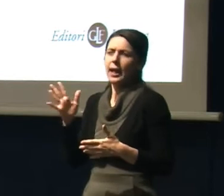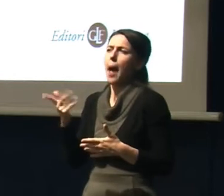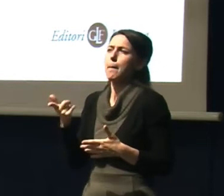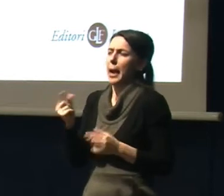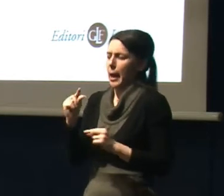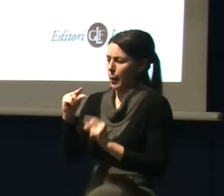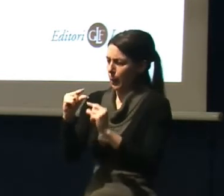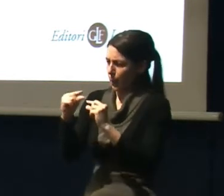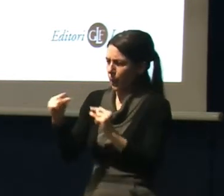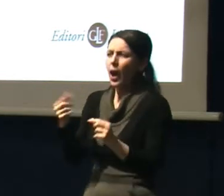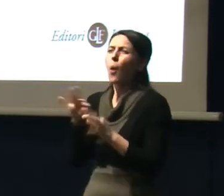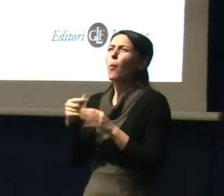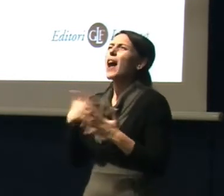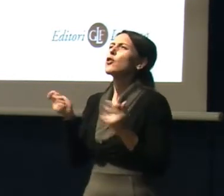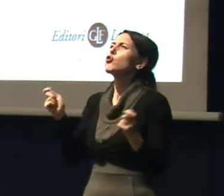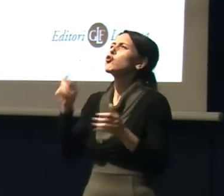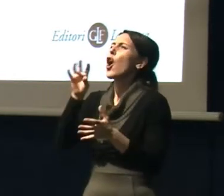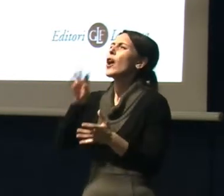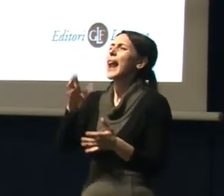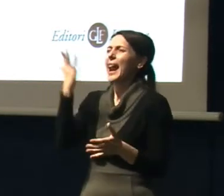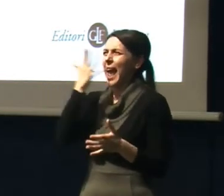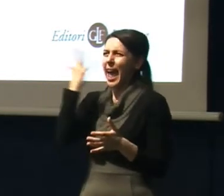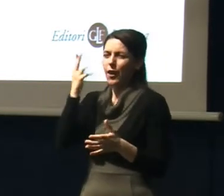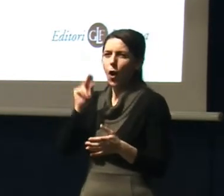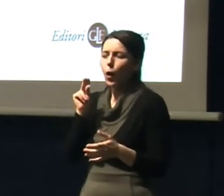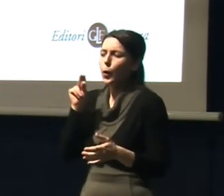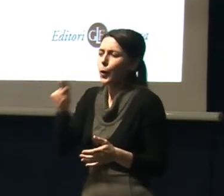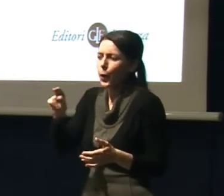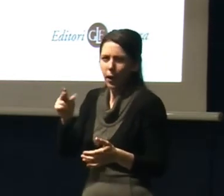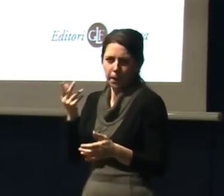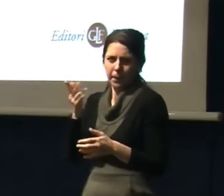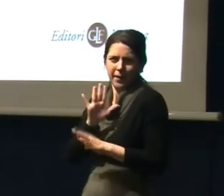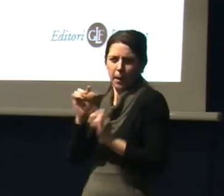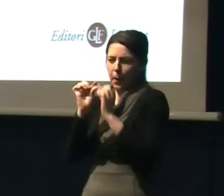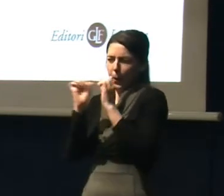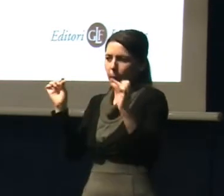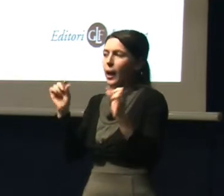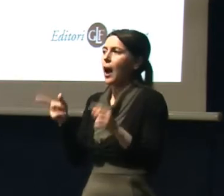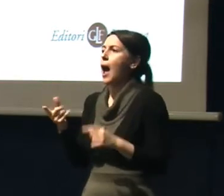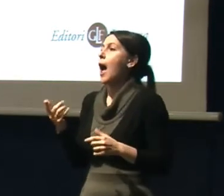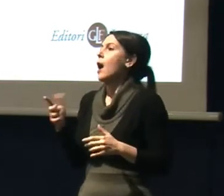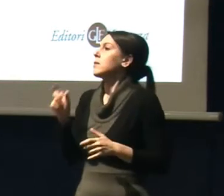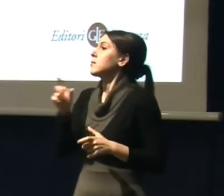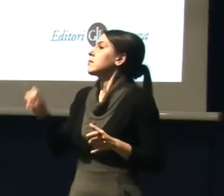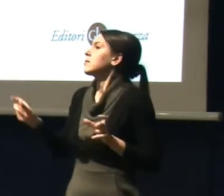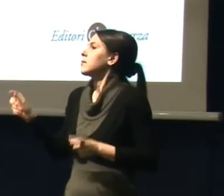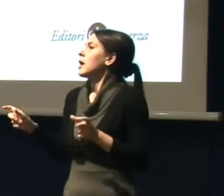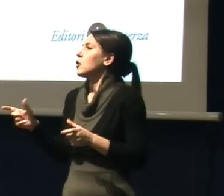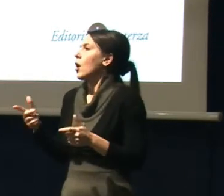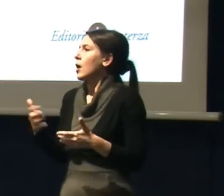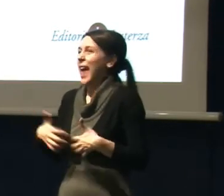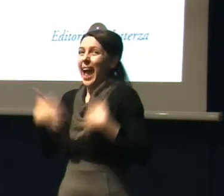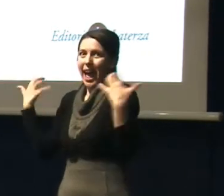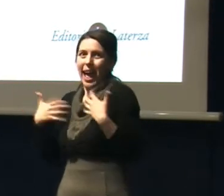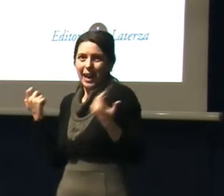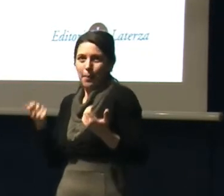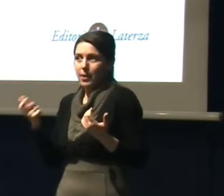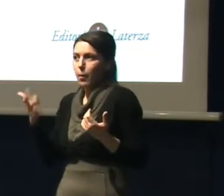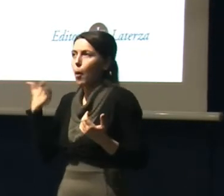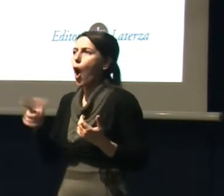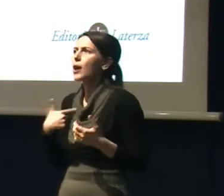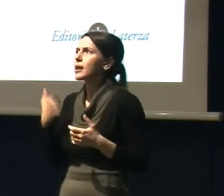corrige se prima cosa microscopiche i cittadini si arrabbiano mi dicono ma insomma vi vorrei l'errata corrige allo stesso posto con lo stesso spazio che viene dato nei